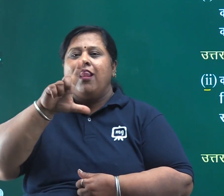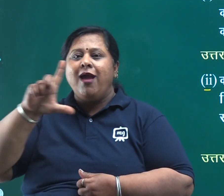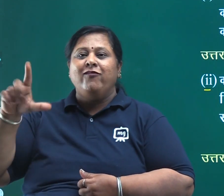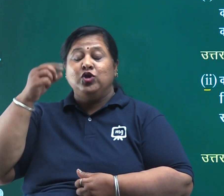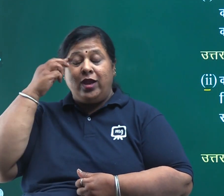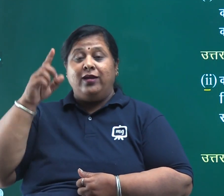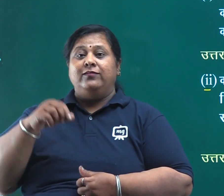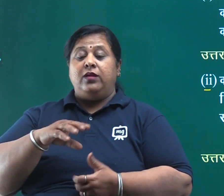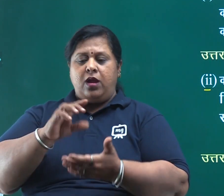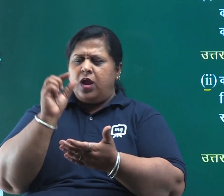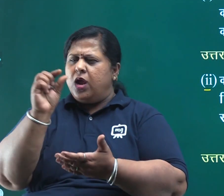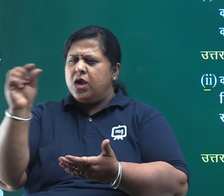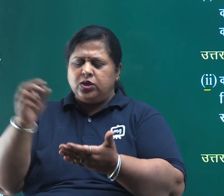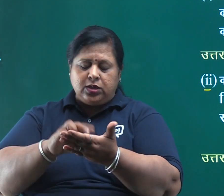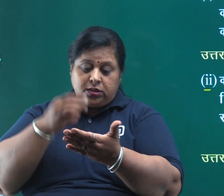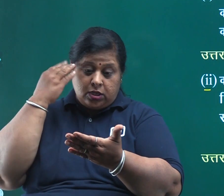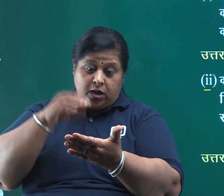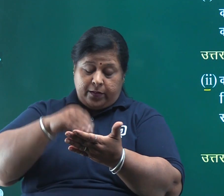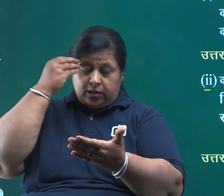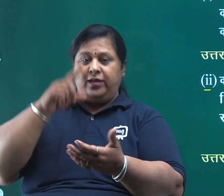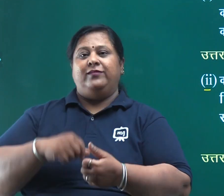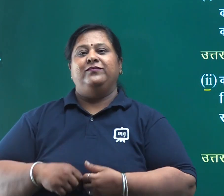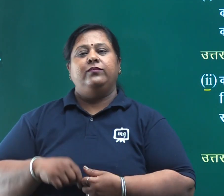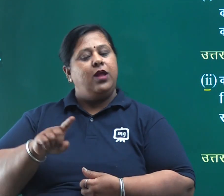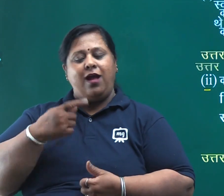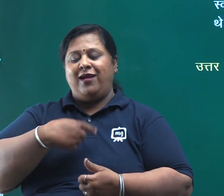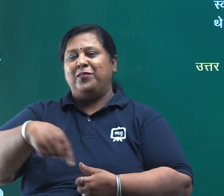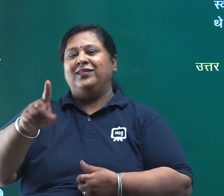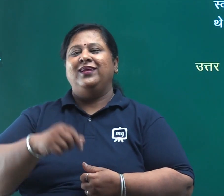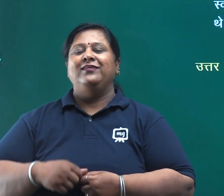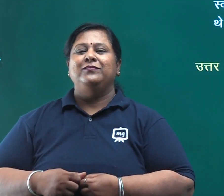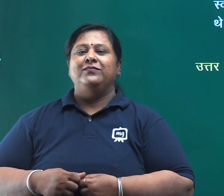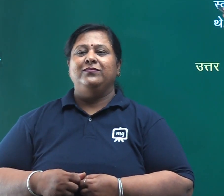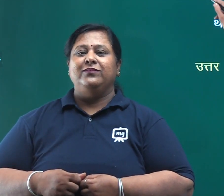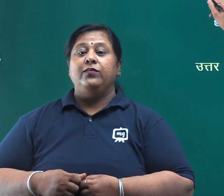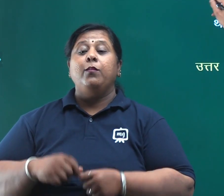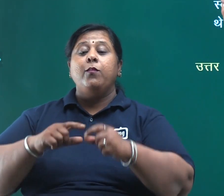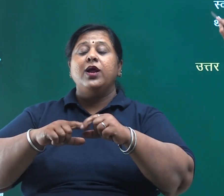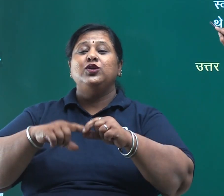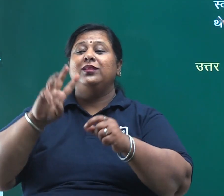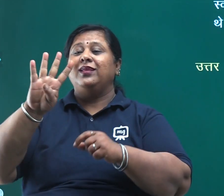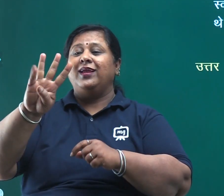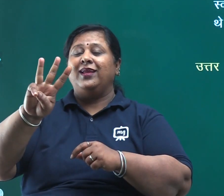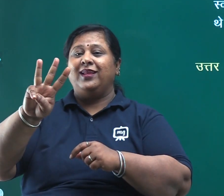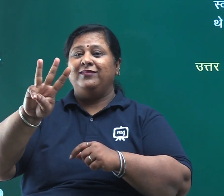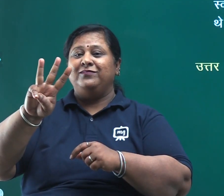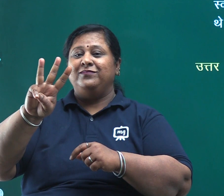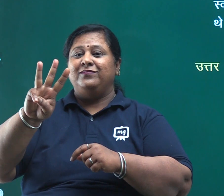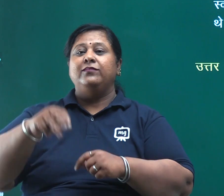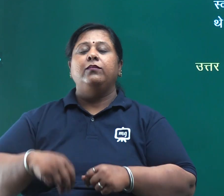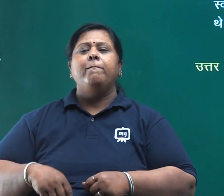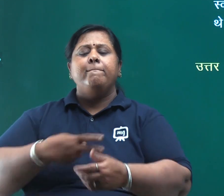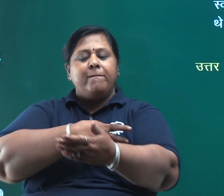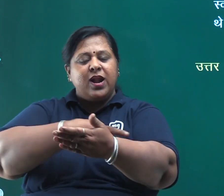के अक्षर सीखने पड़ते हैं। आगे बढ़ते हैं। प्रश्न 3,